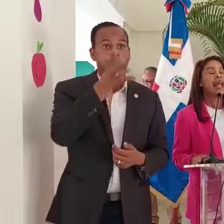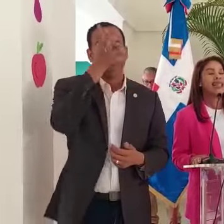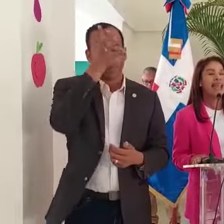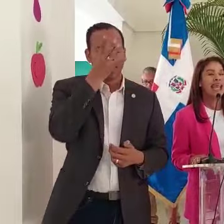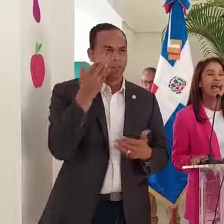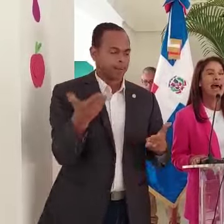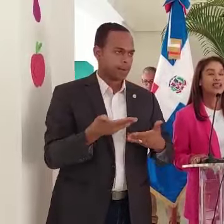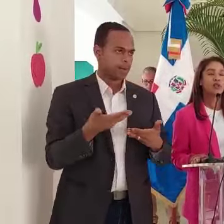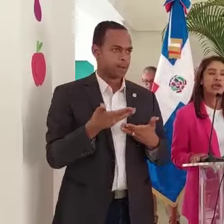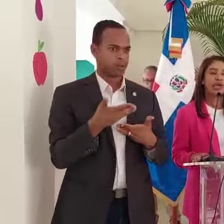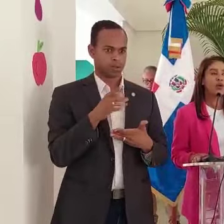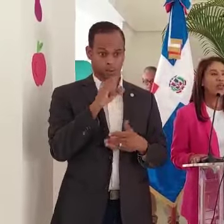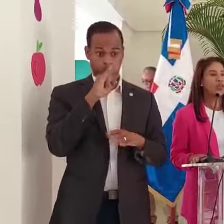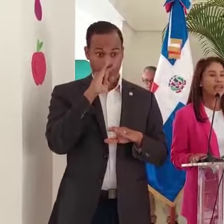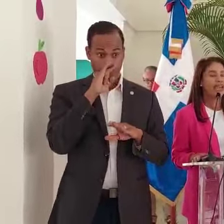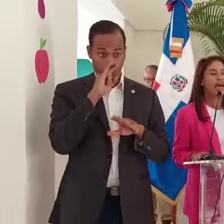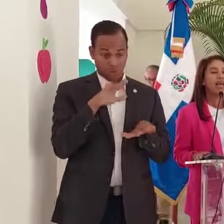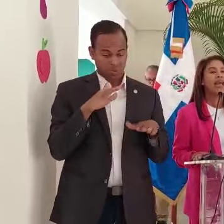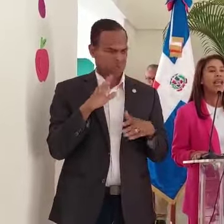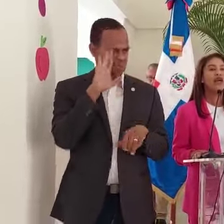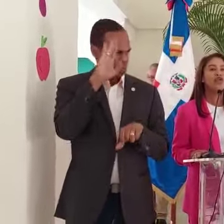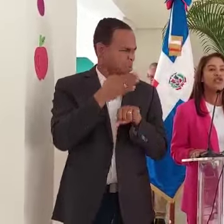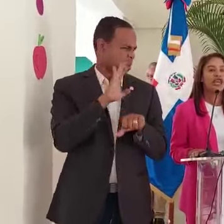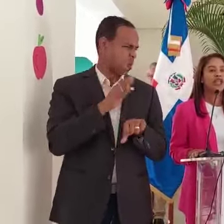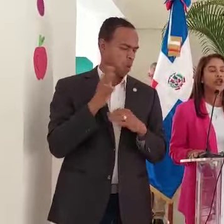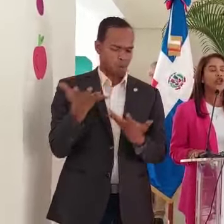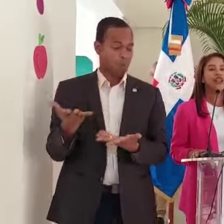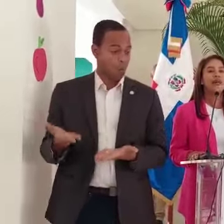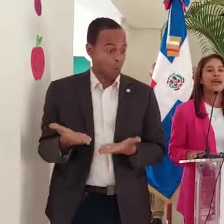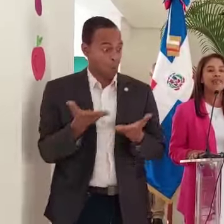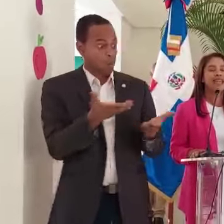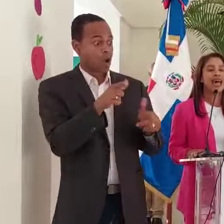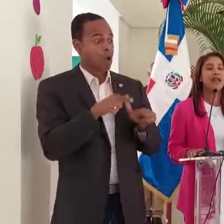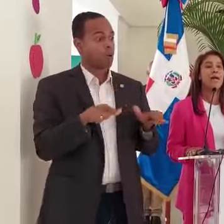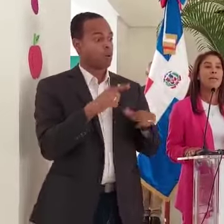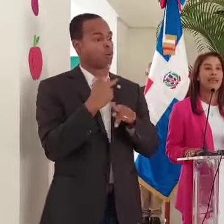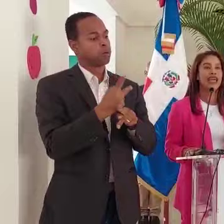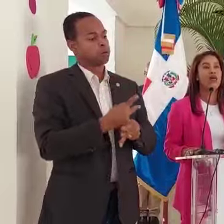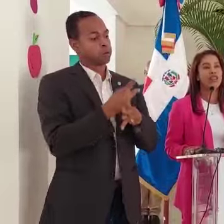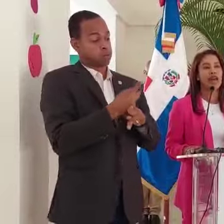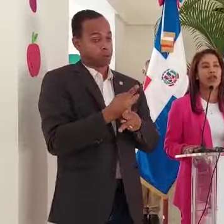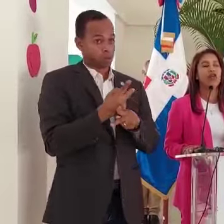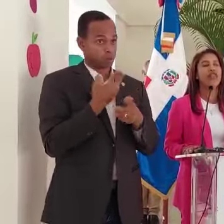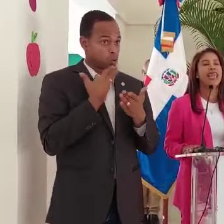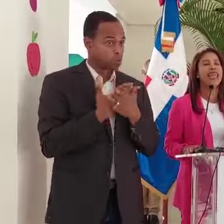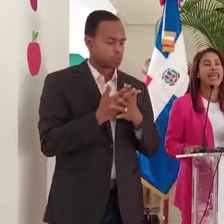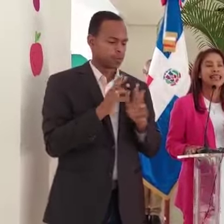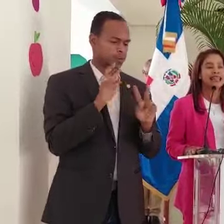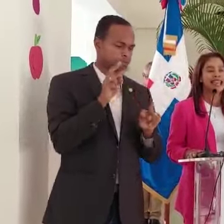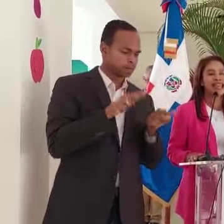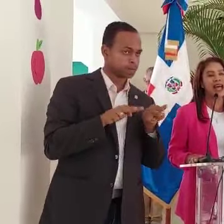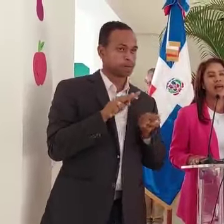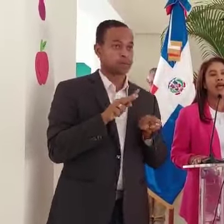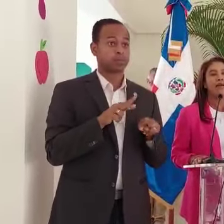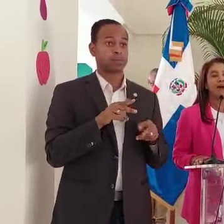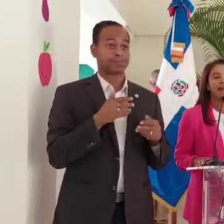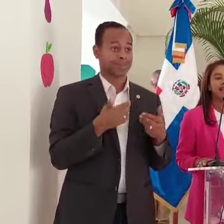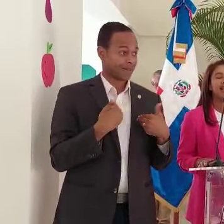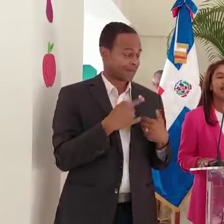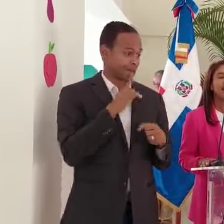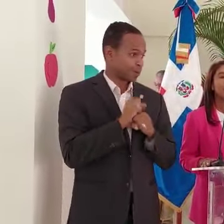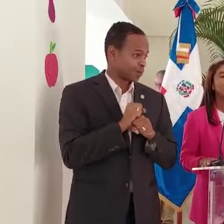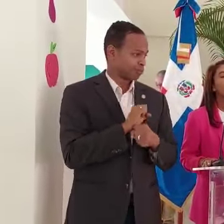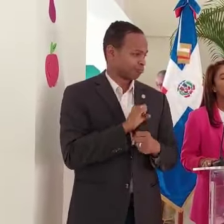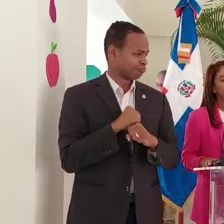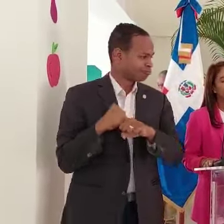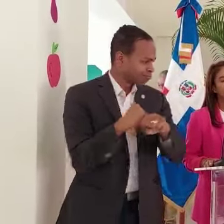presente, deja a su hijo, a su hija en un centro donde va a estar bien cuidado, donde hay garantía para